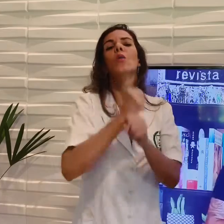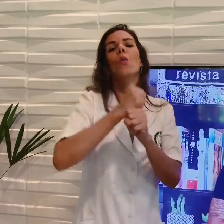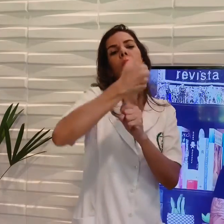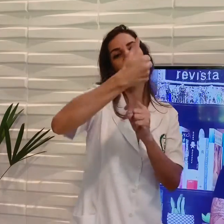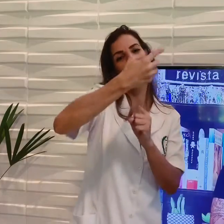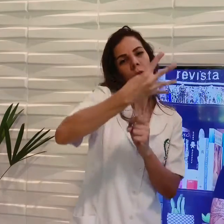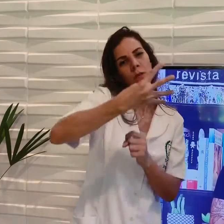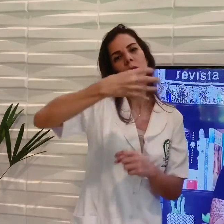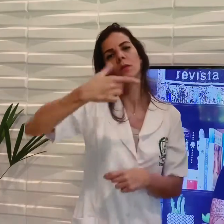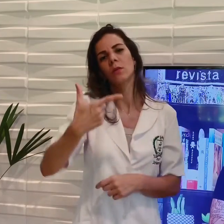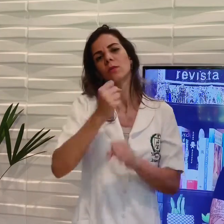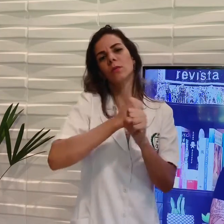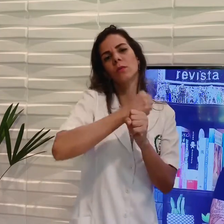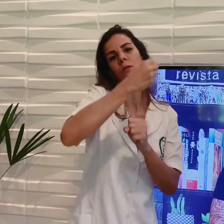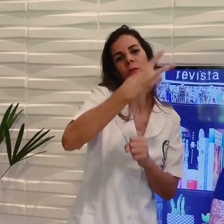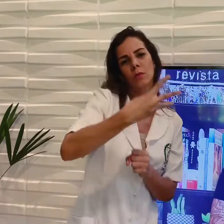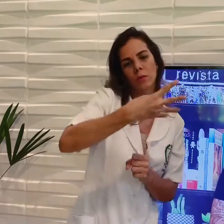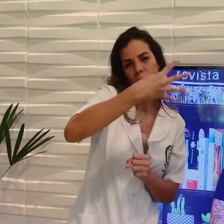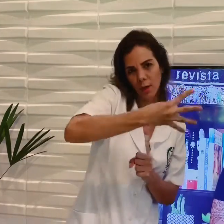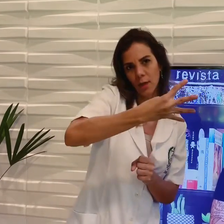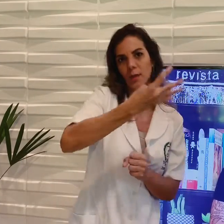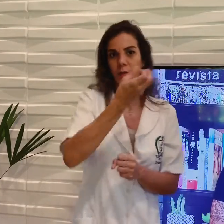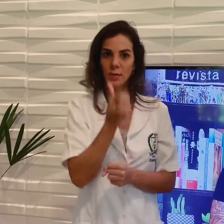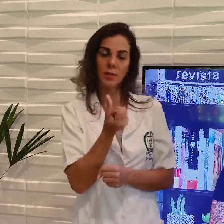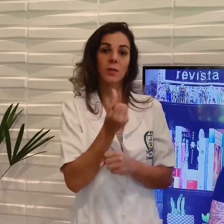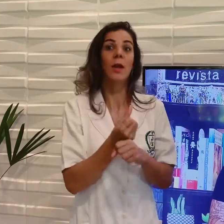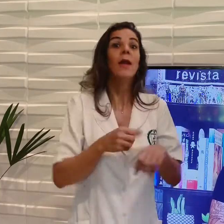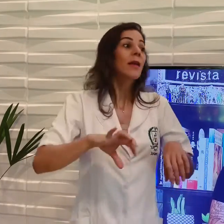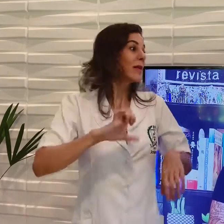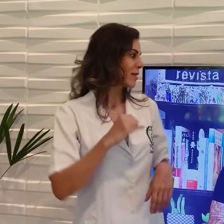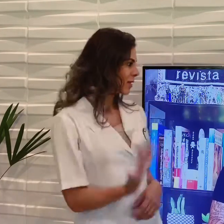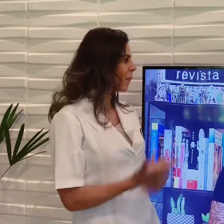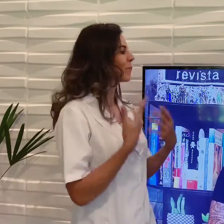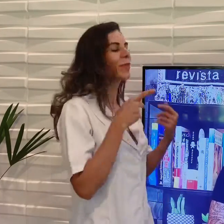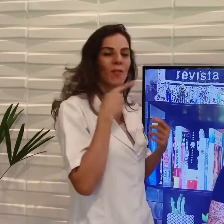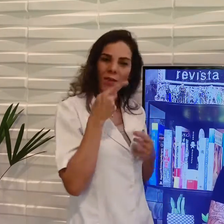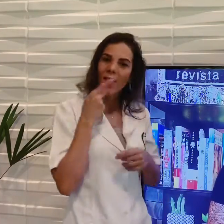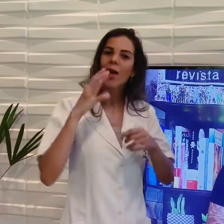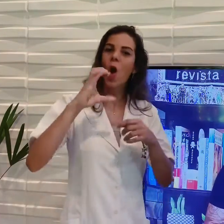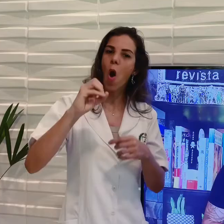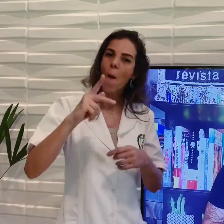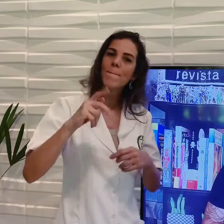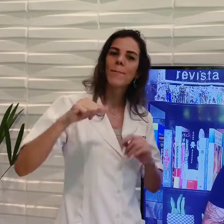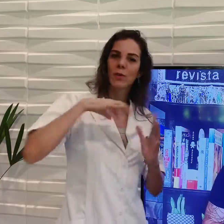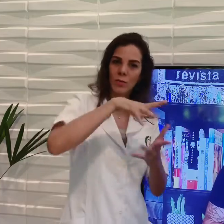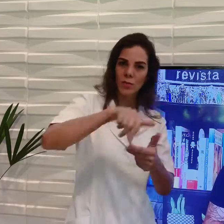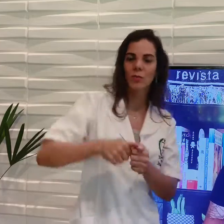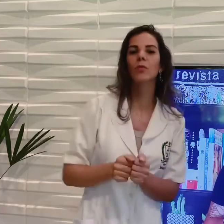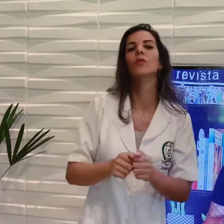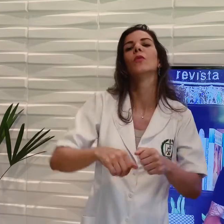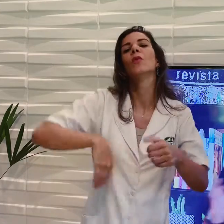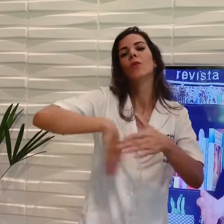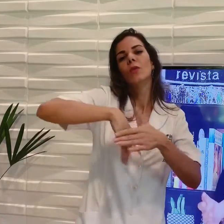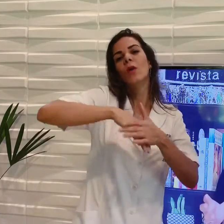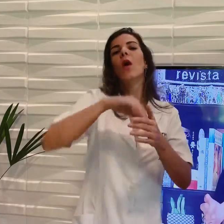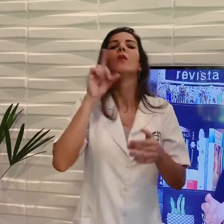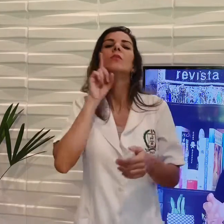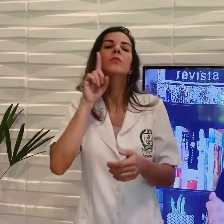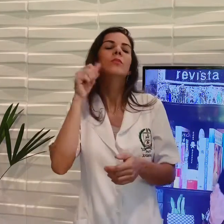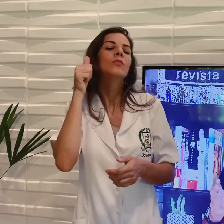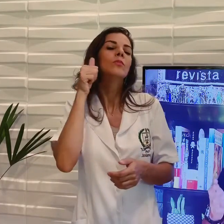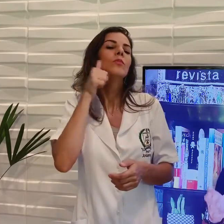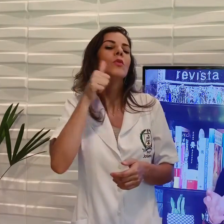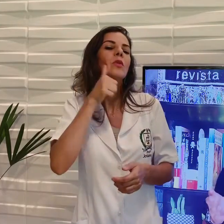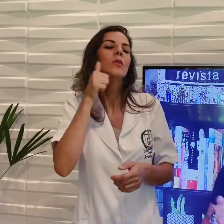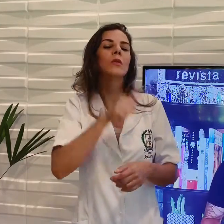Bem, já que estamos falando de Copa do Mundo, a Copa do Mundo Feminina de 2003, ela foi bem atingida por conta de algo semelhante ao que